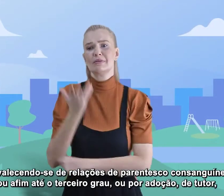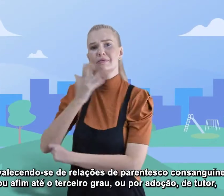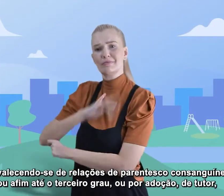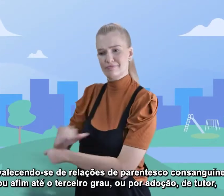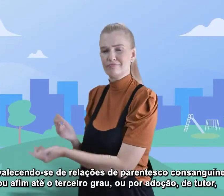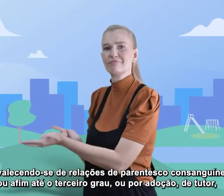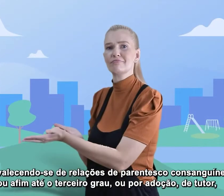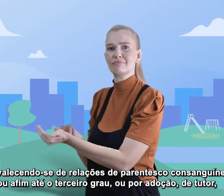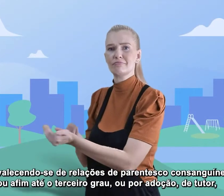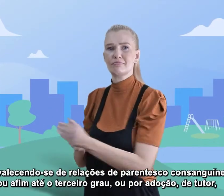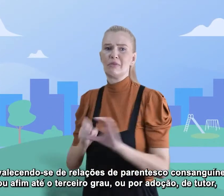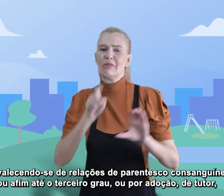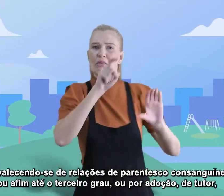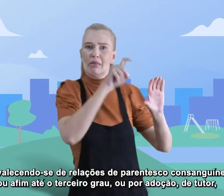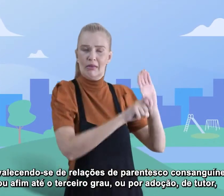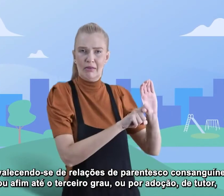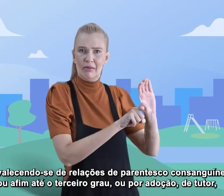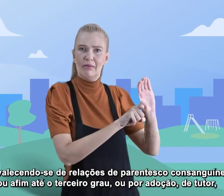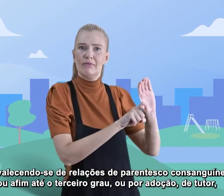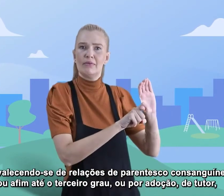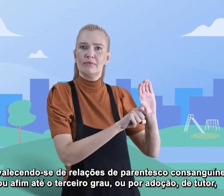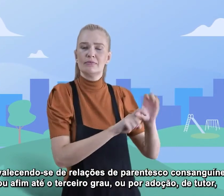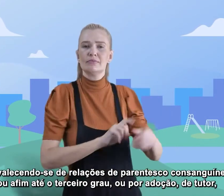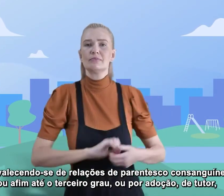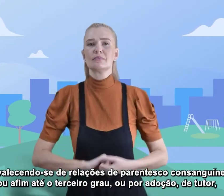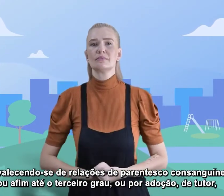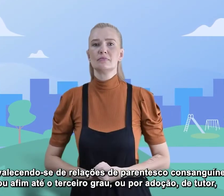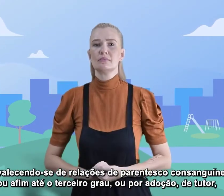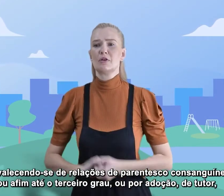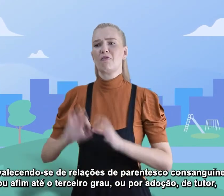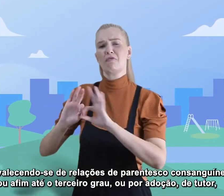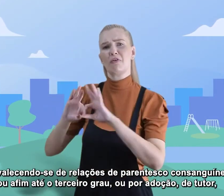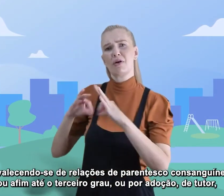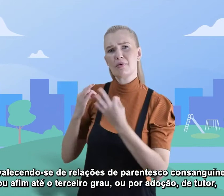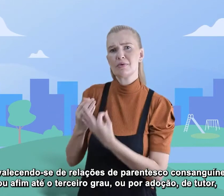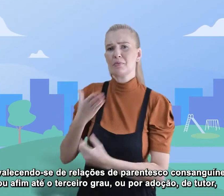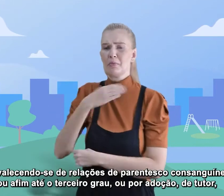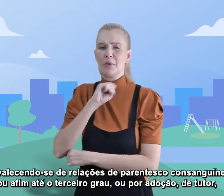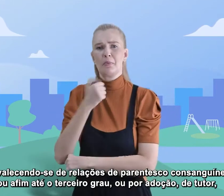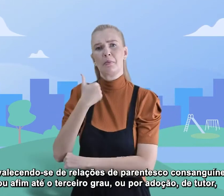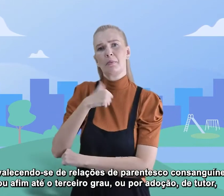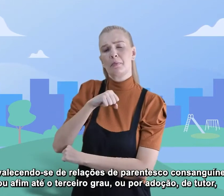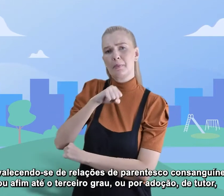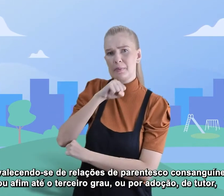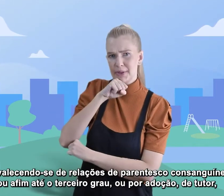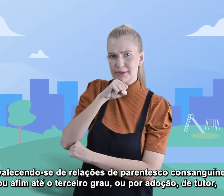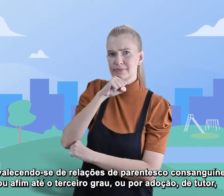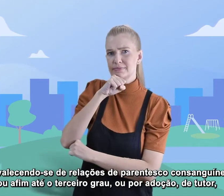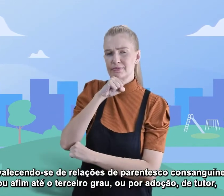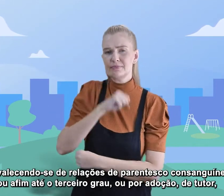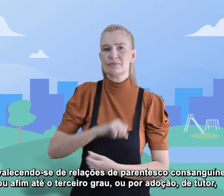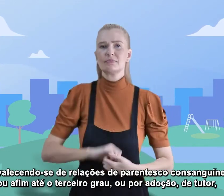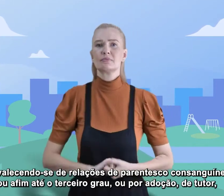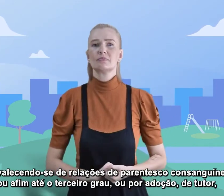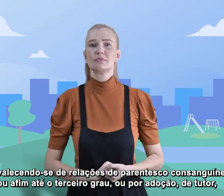Prevalecendo-se de relações de parentesco consanguíneo ou afim, até o terceiro grau, ou por